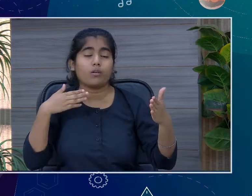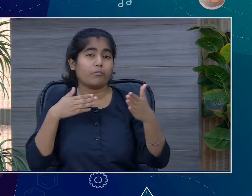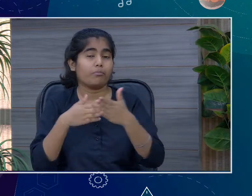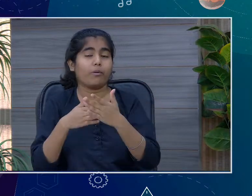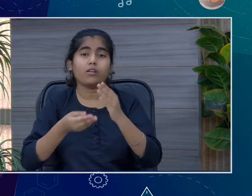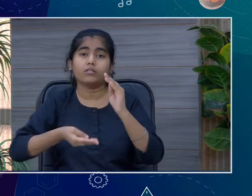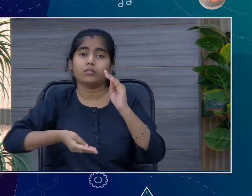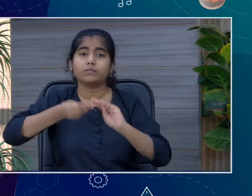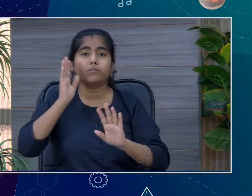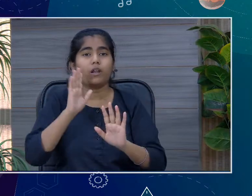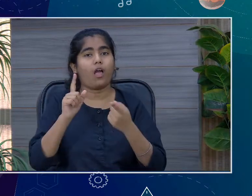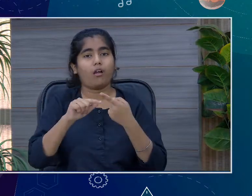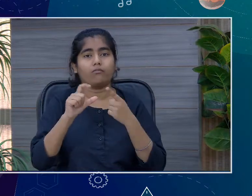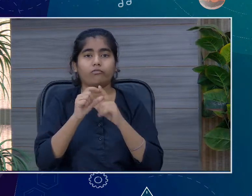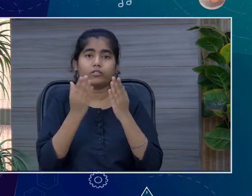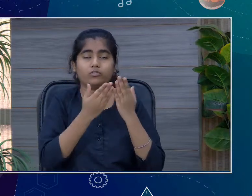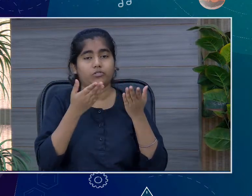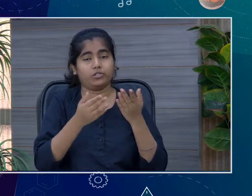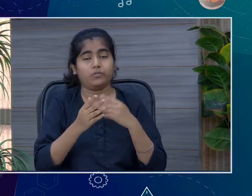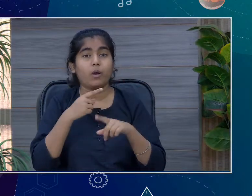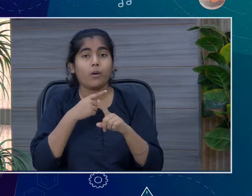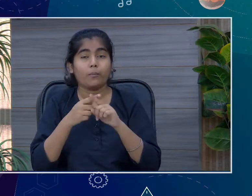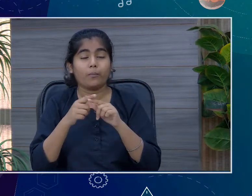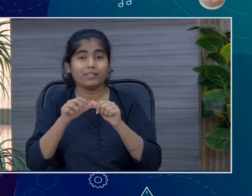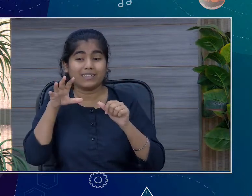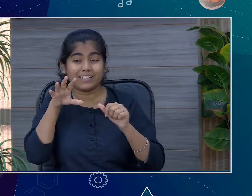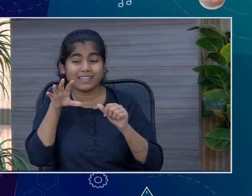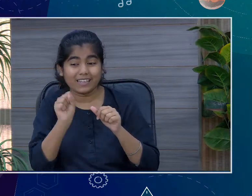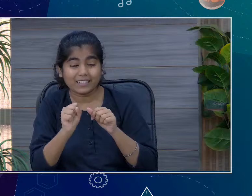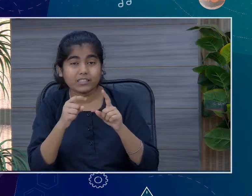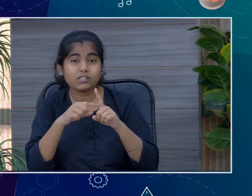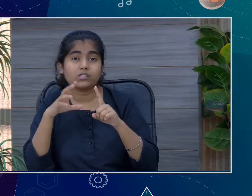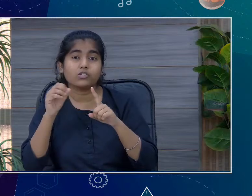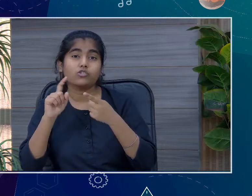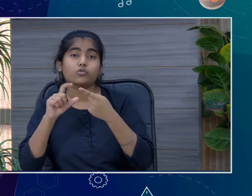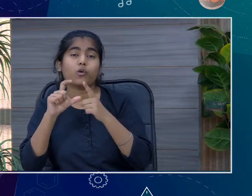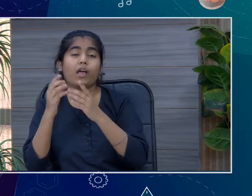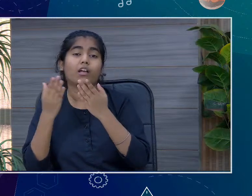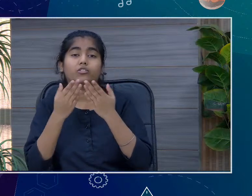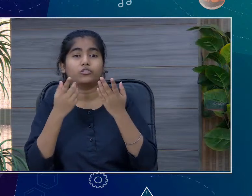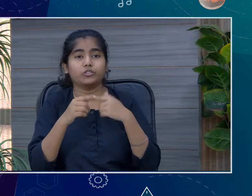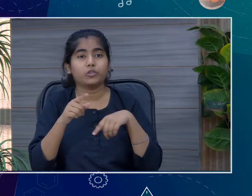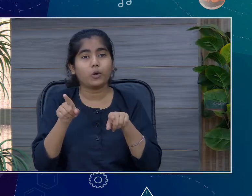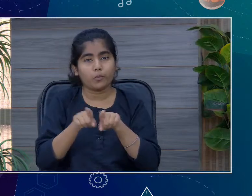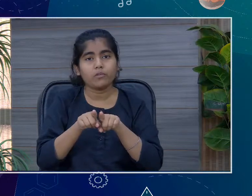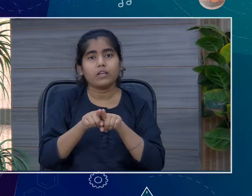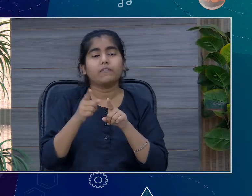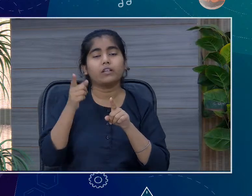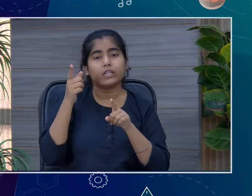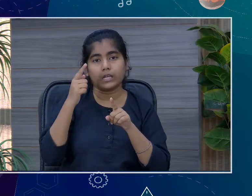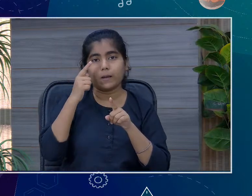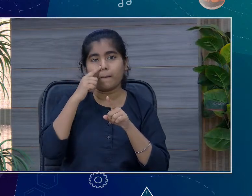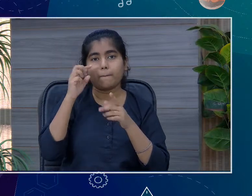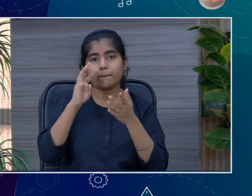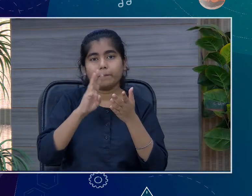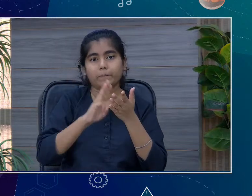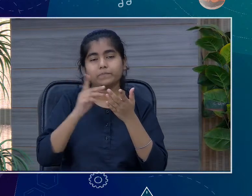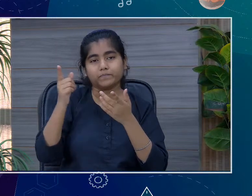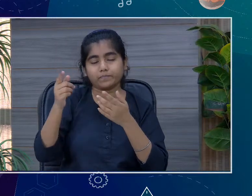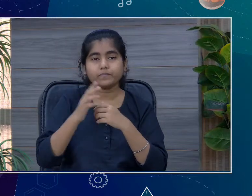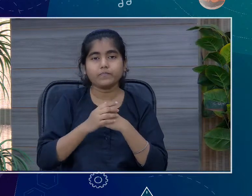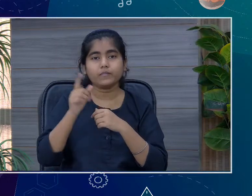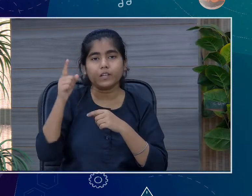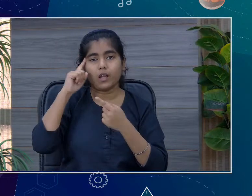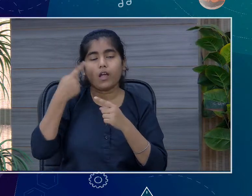है एजुकेशन में एंड एक्सेस टू एजुकेशन में. इसीलिए डॉक्टर वोलोंग ने इशू उठाया था और उनका